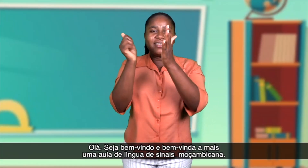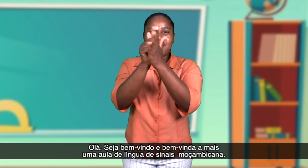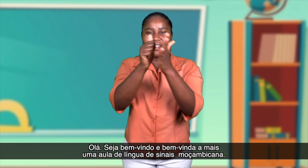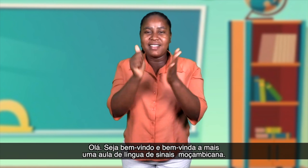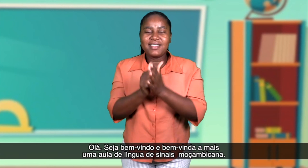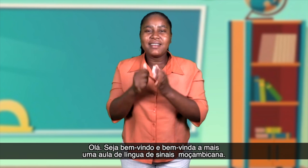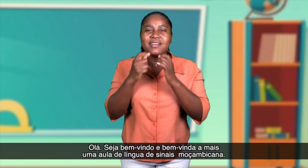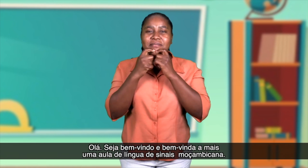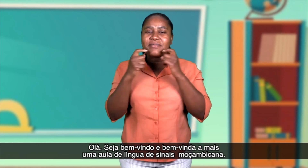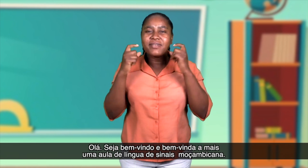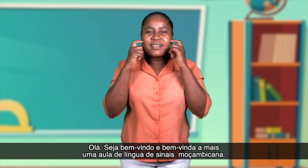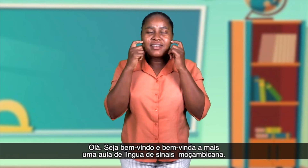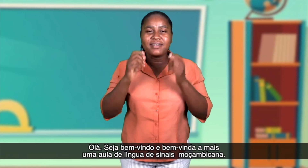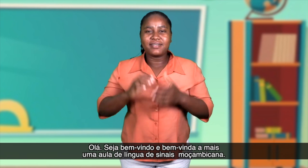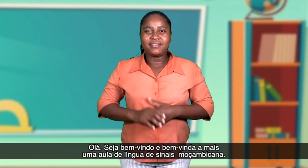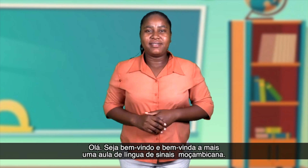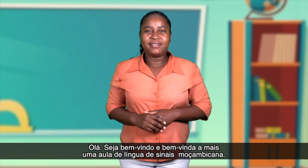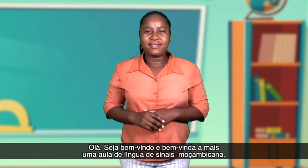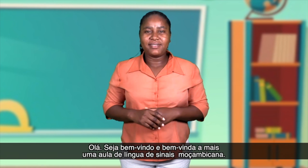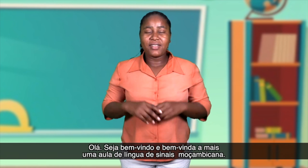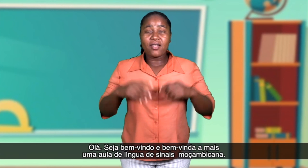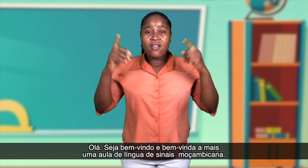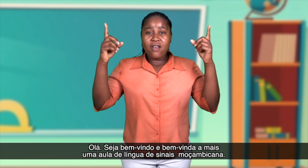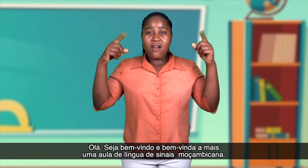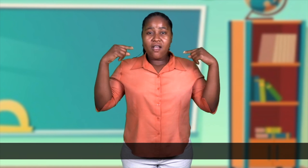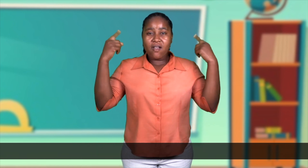para esclarecimentos sobre outros assuntos.